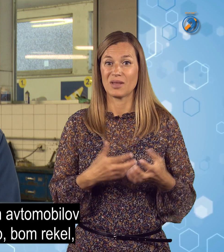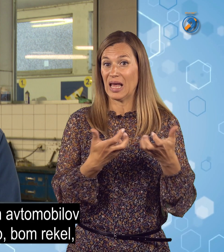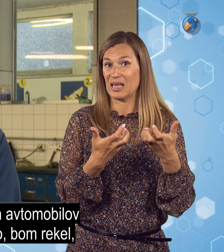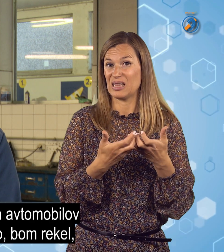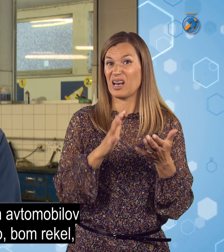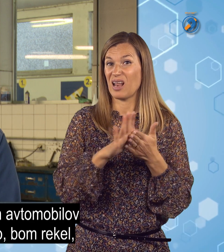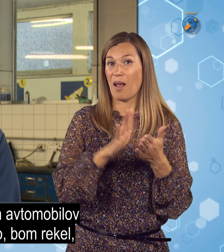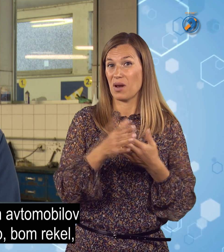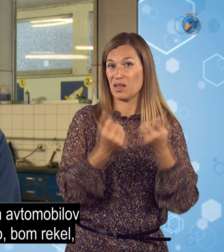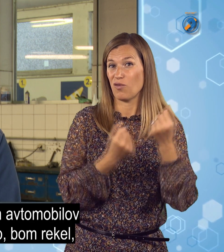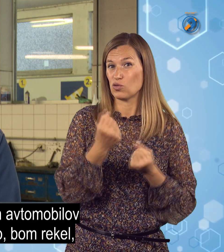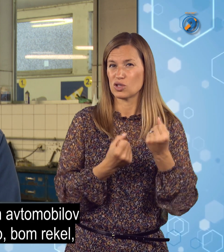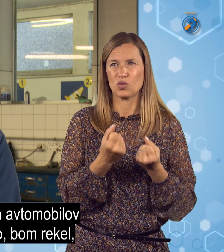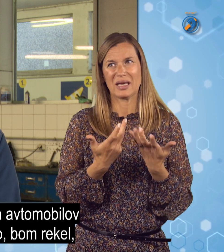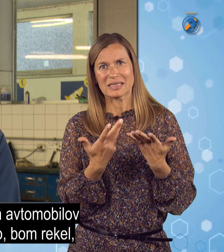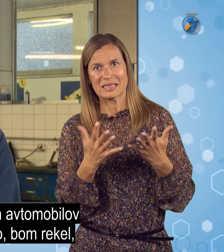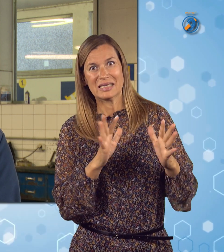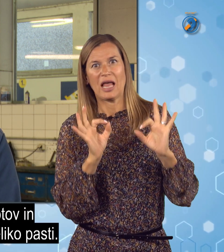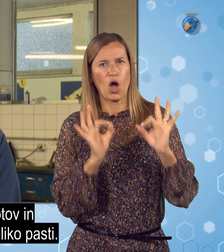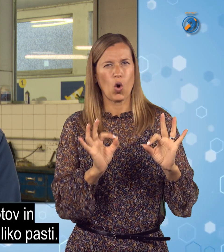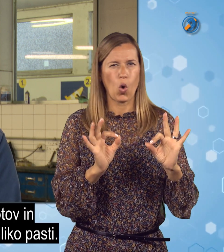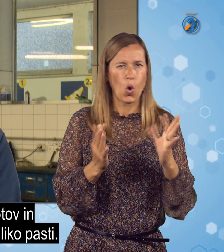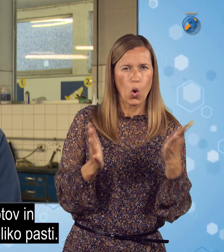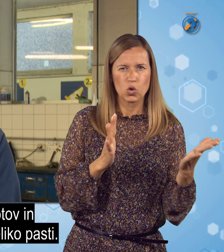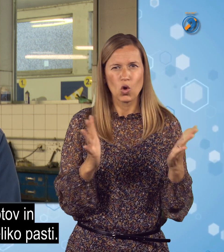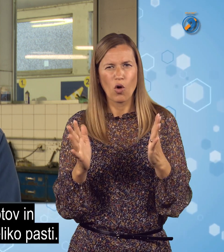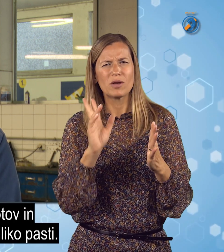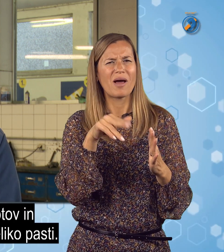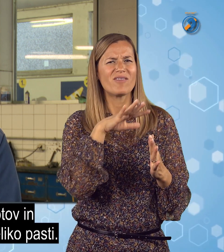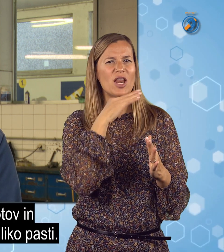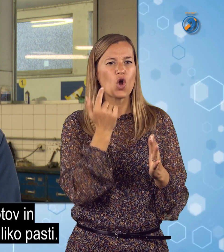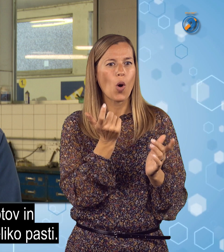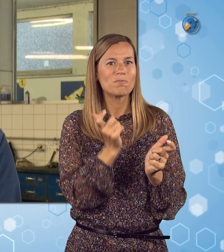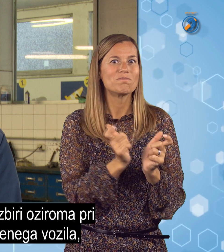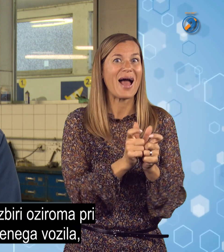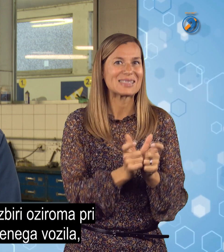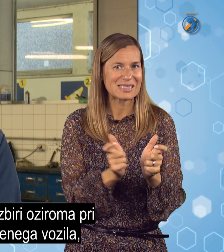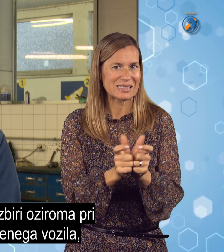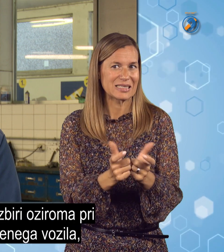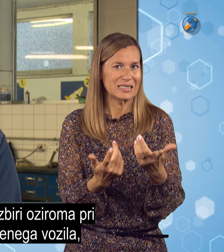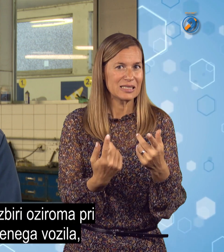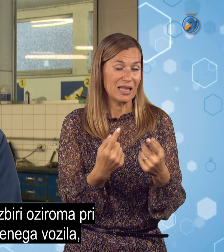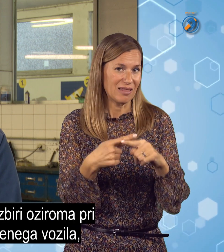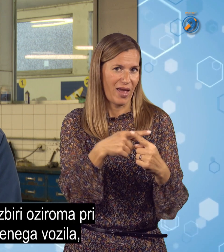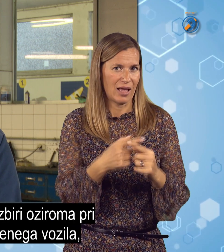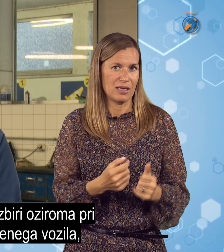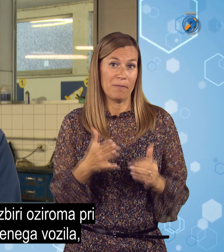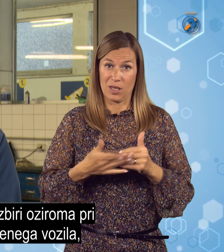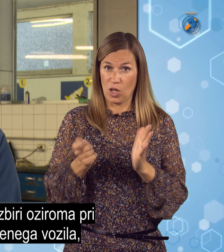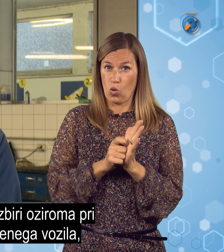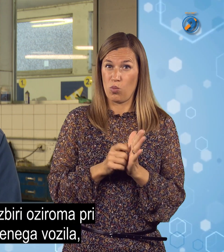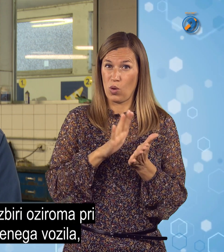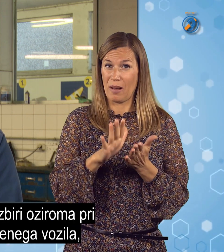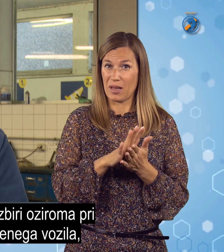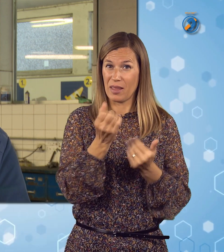Trg nerabljenih vozil je res zelo, bom rekel, negotov in skriva veliko pasti. In seveda je pri izbiri oziroma pri